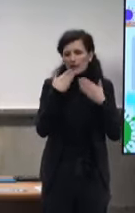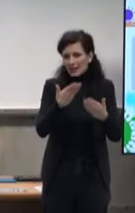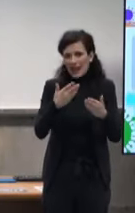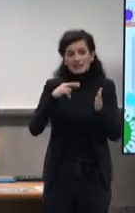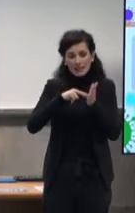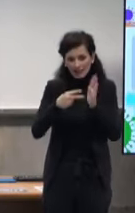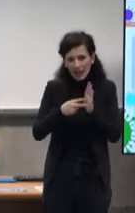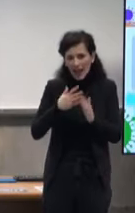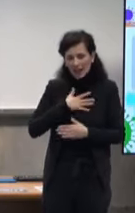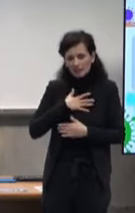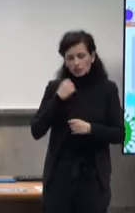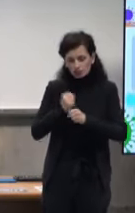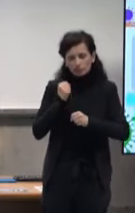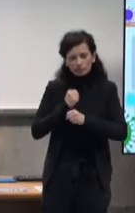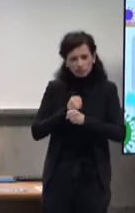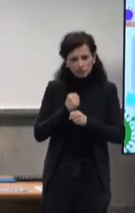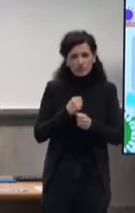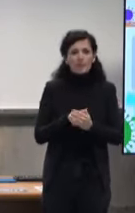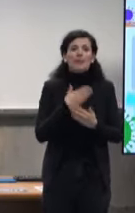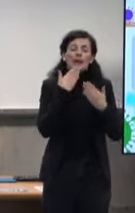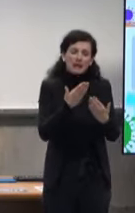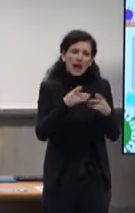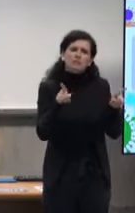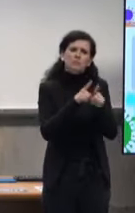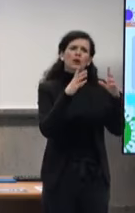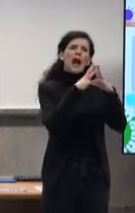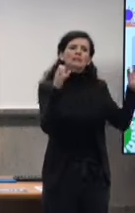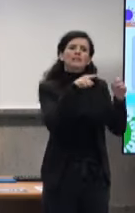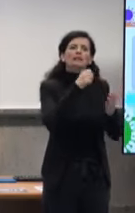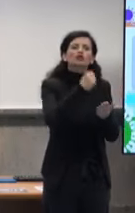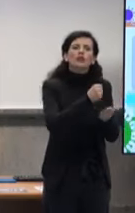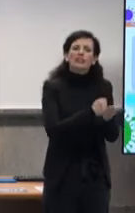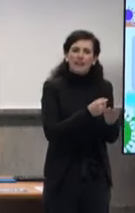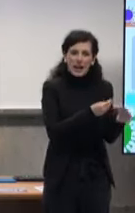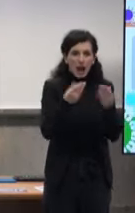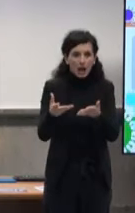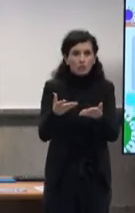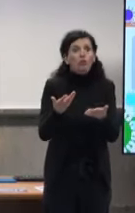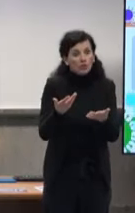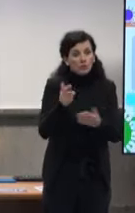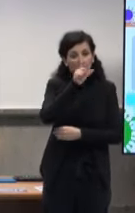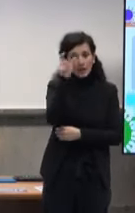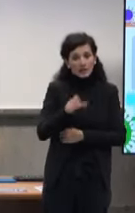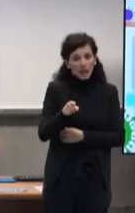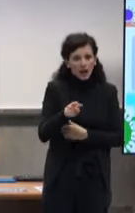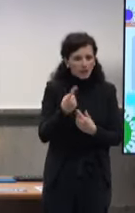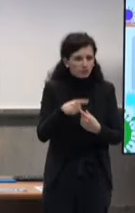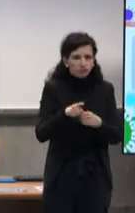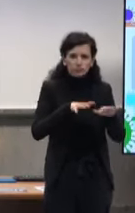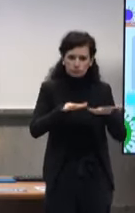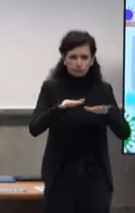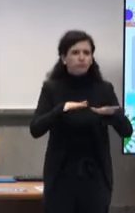ringrazio però anche tutti quelli che lavorano perché ci sono anche le aziende certificatrice che si stanno dotando perché il nostro paese ha dovuto dotarsi di queste cose